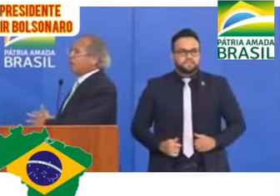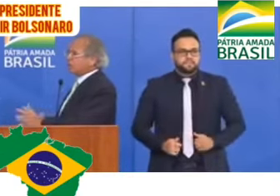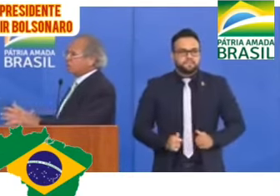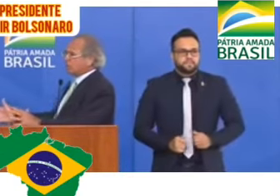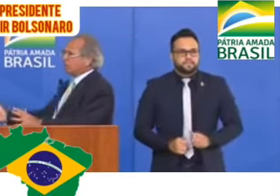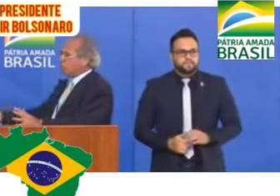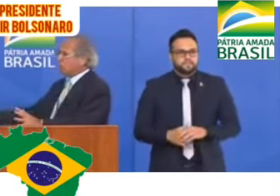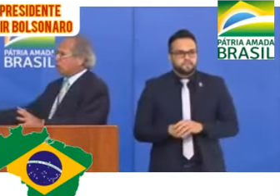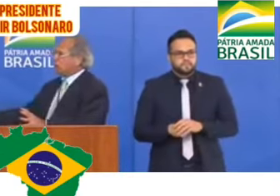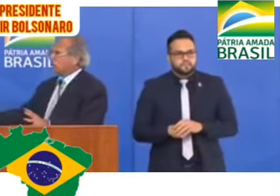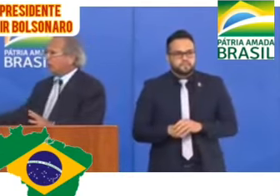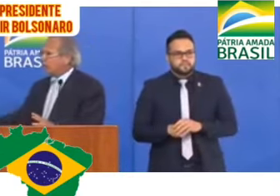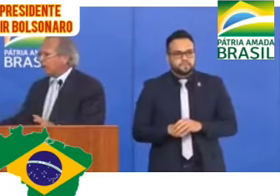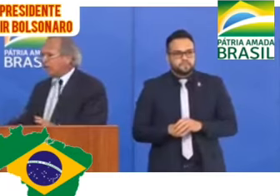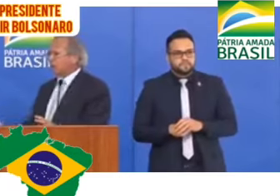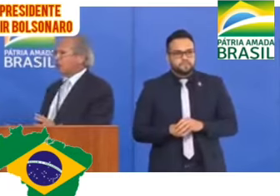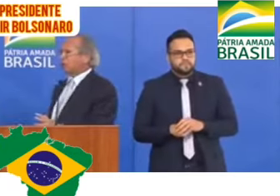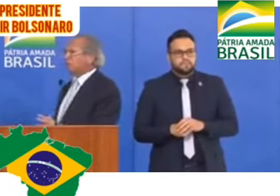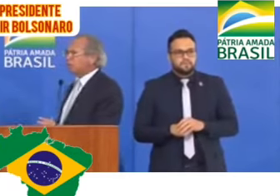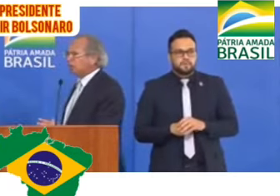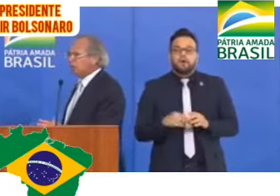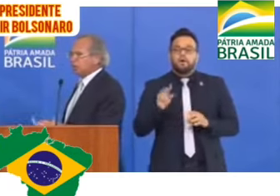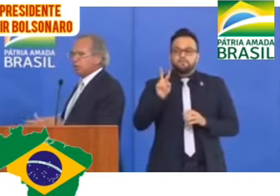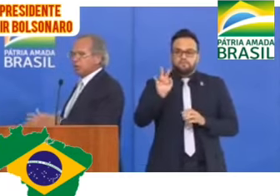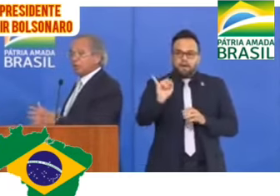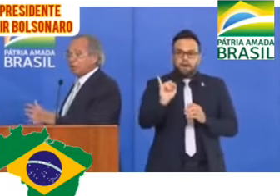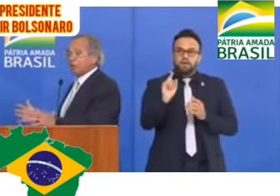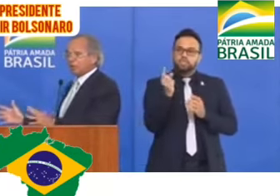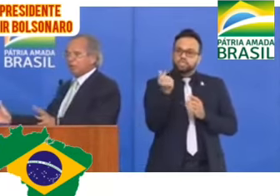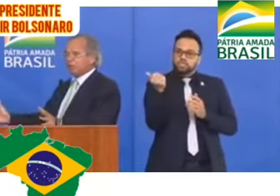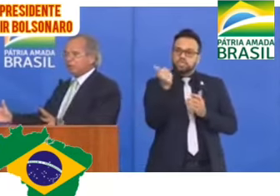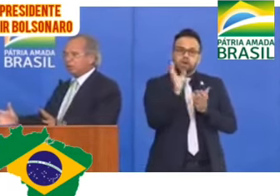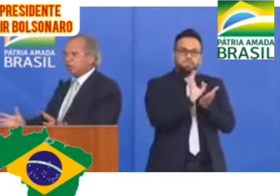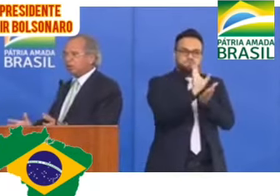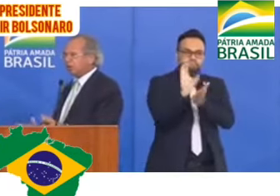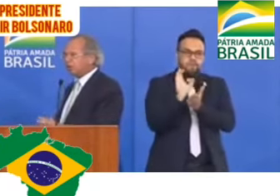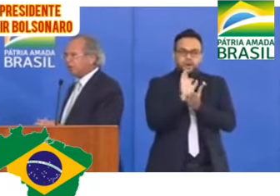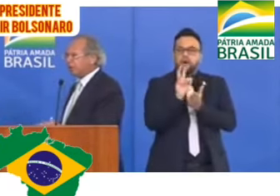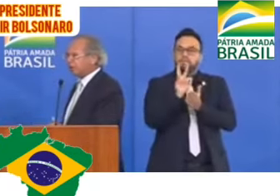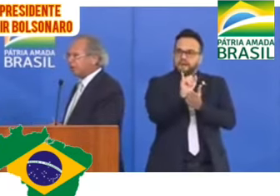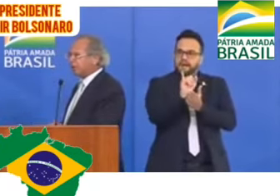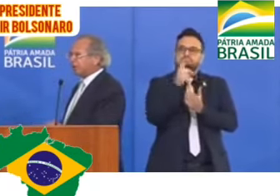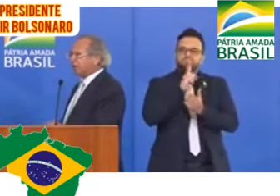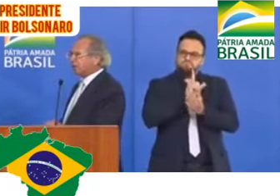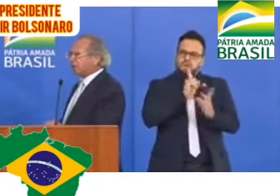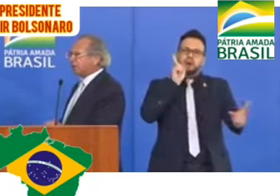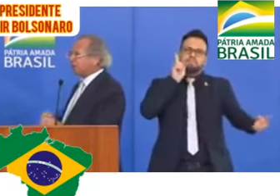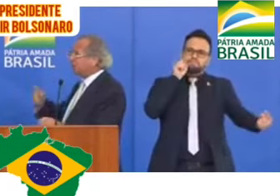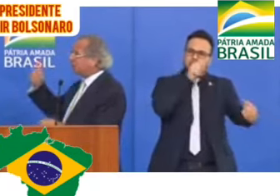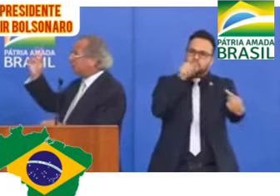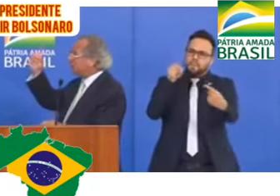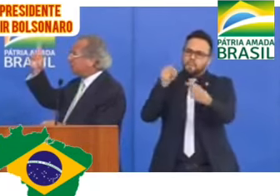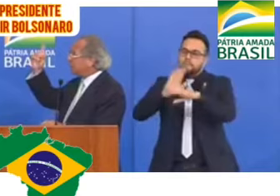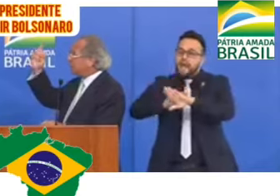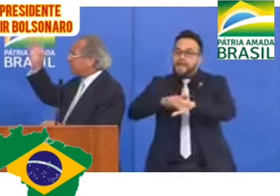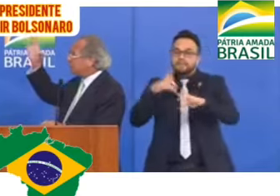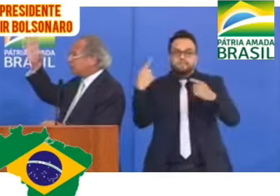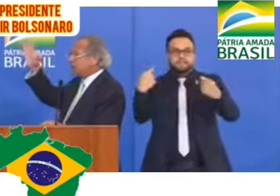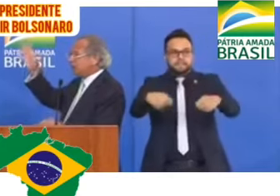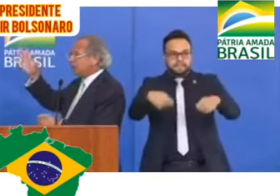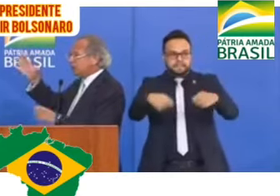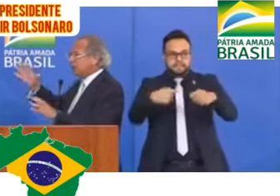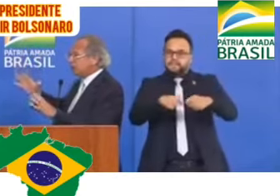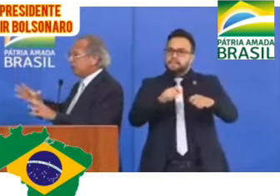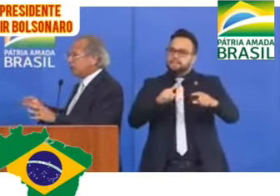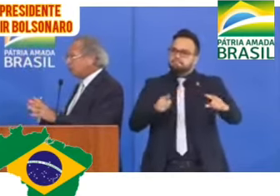vem o dinheiro na ponta, que foi reclamado durante muito tempo, o dinheiro está chegando na ponta finalmente. Nós começamos irrigando lá em cima,